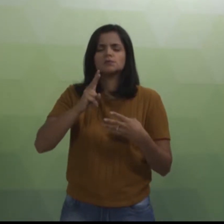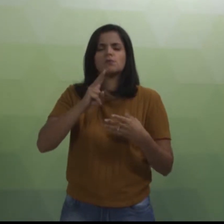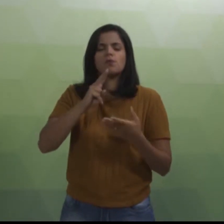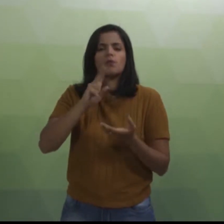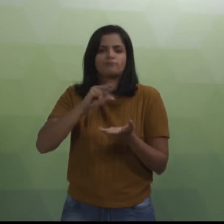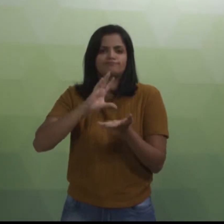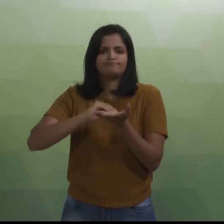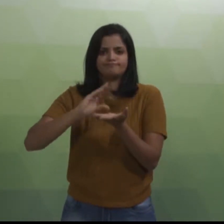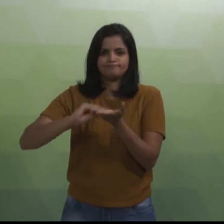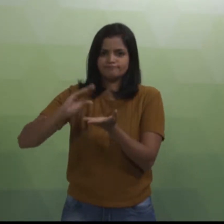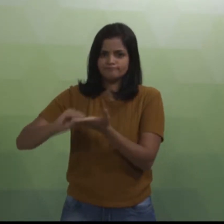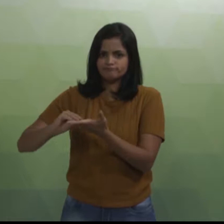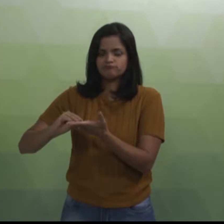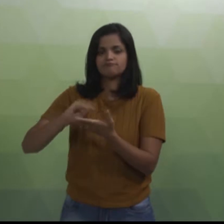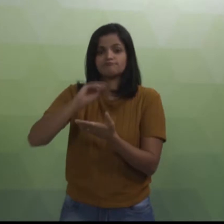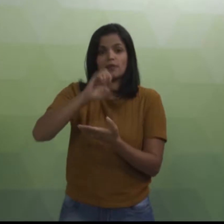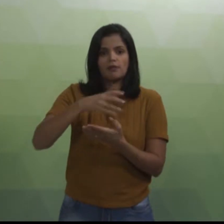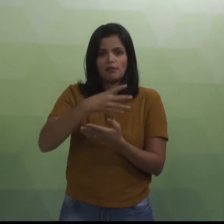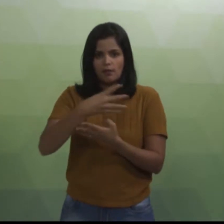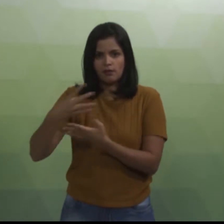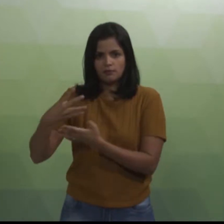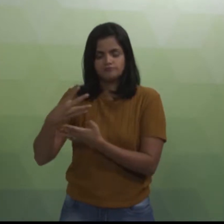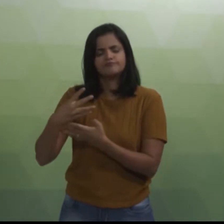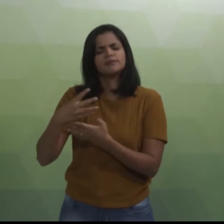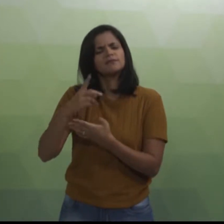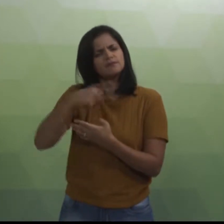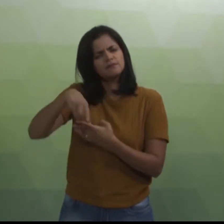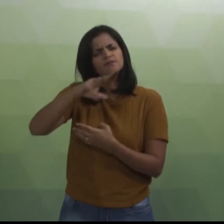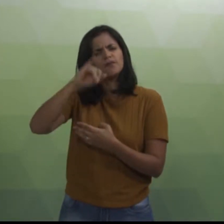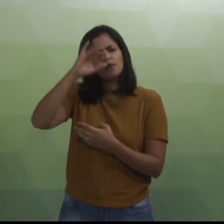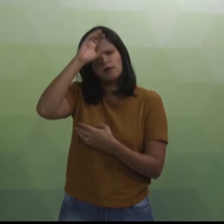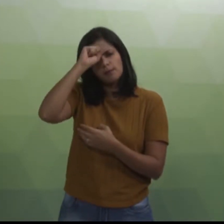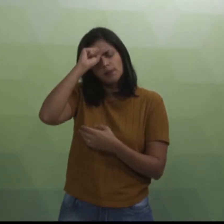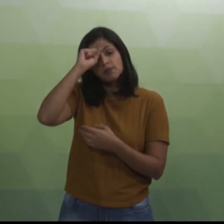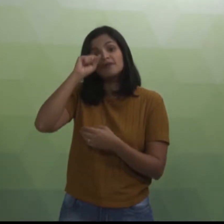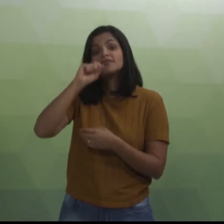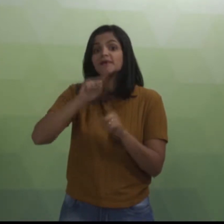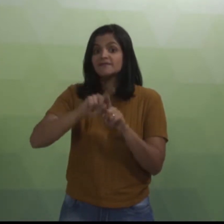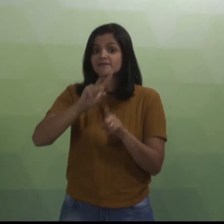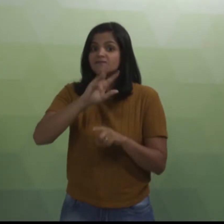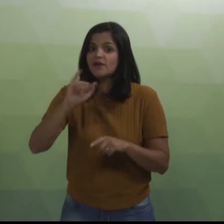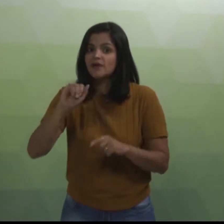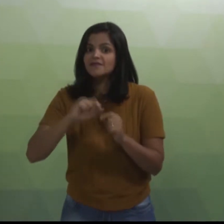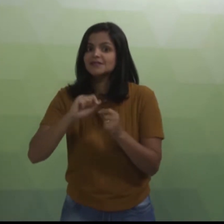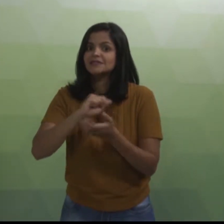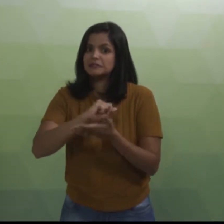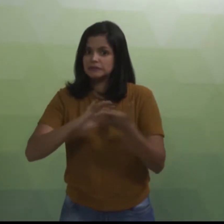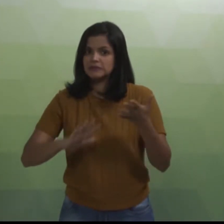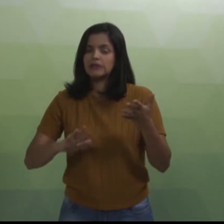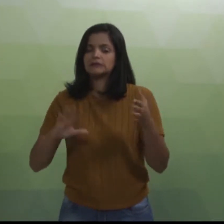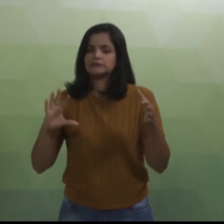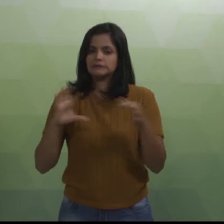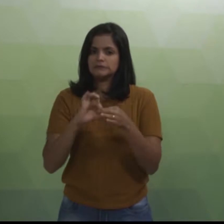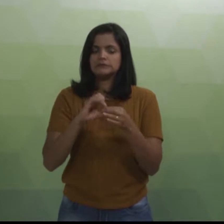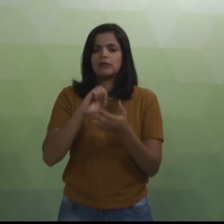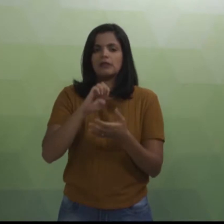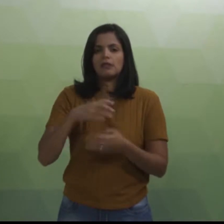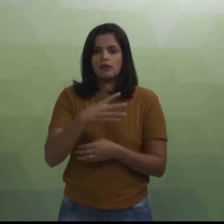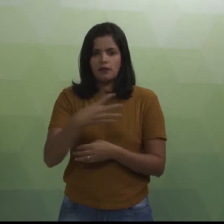mesmo, com relação ao ELAN, o registro escrito, então faremos atividades sobre ele.